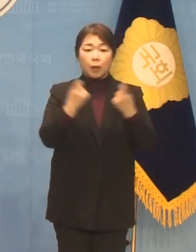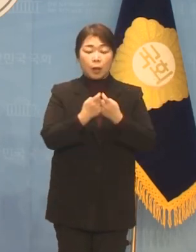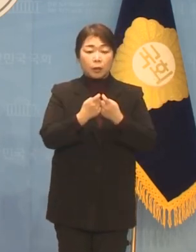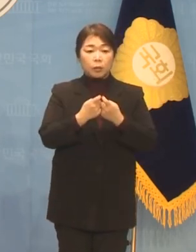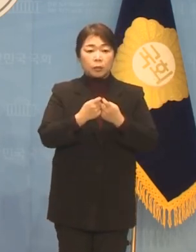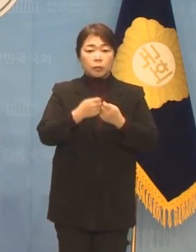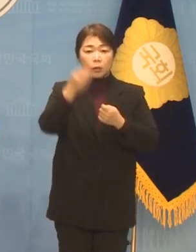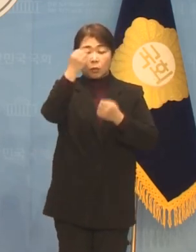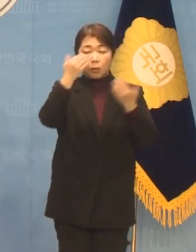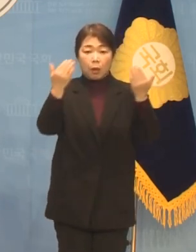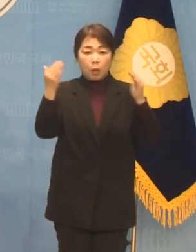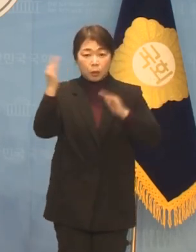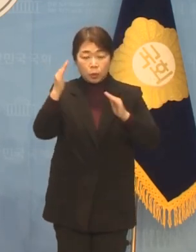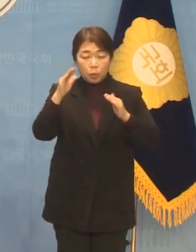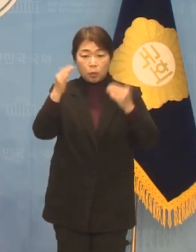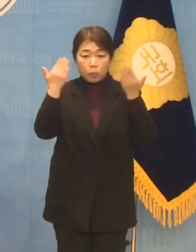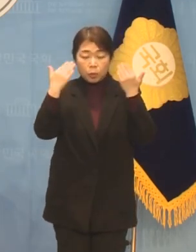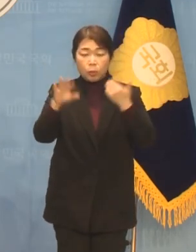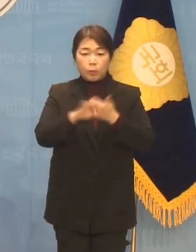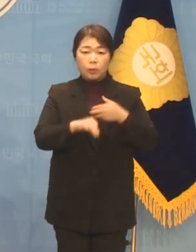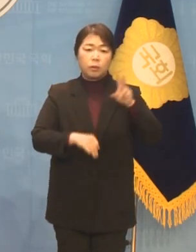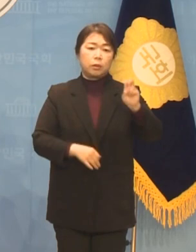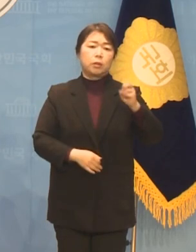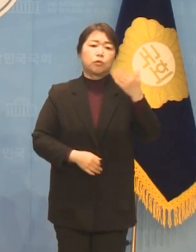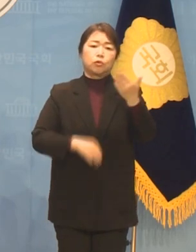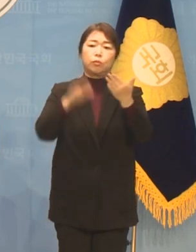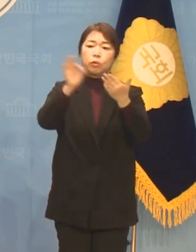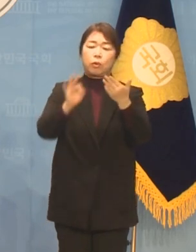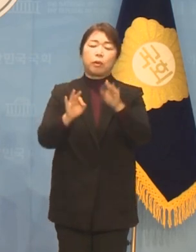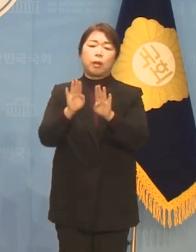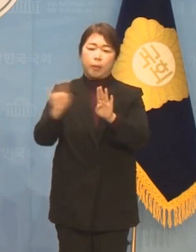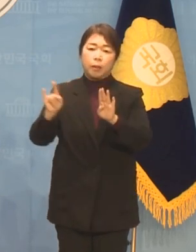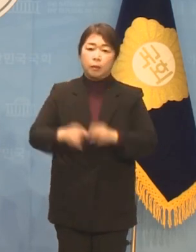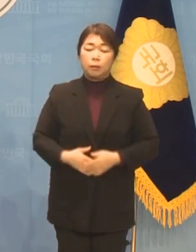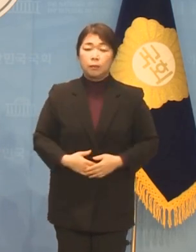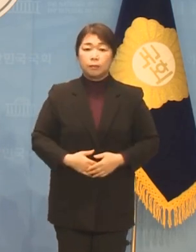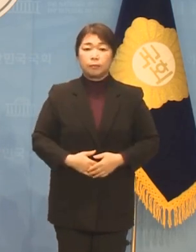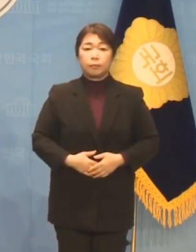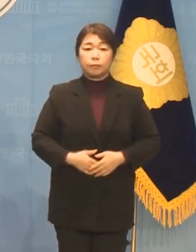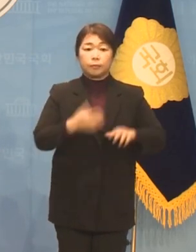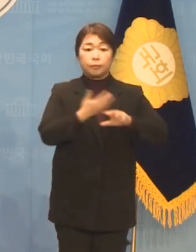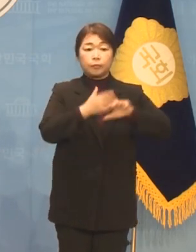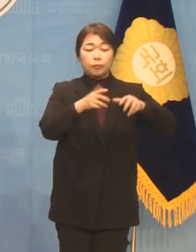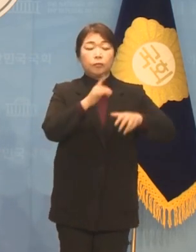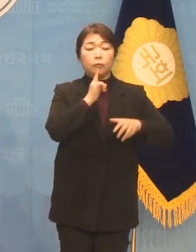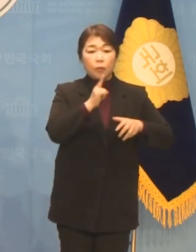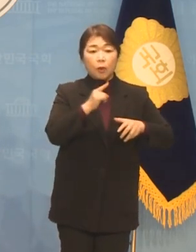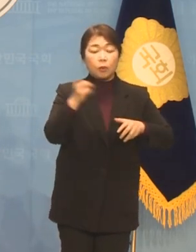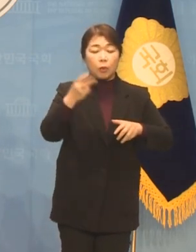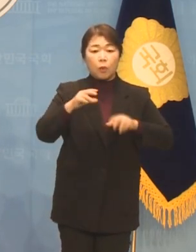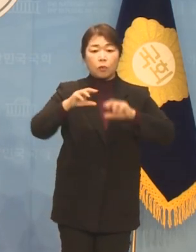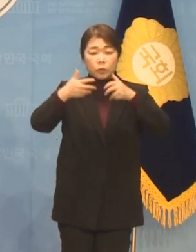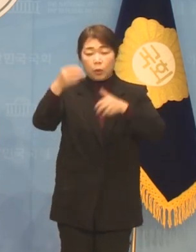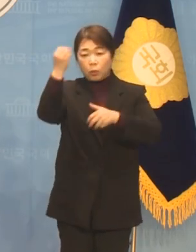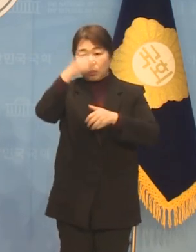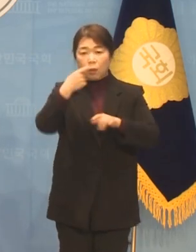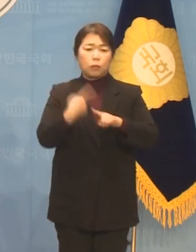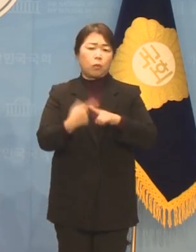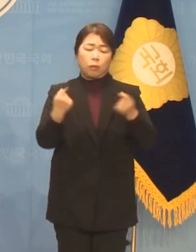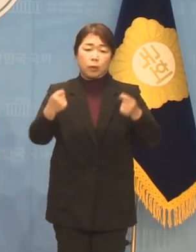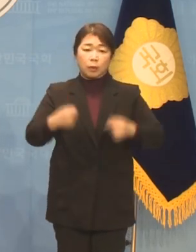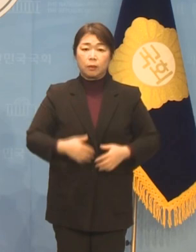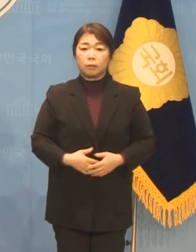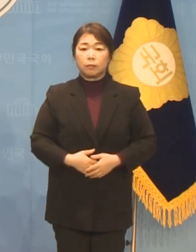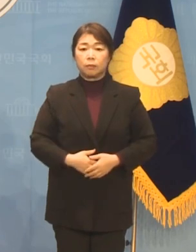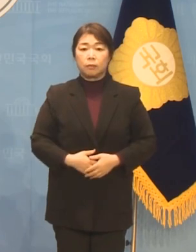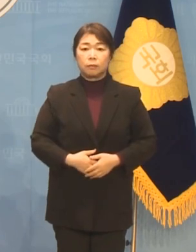경우는 29%로 4배에 달했습니다. 외고, 국제고라고 다를 것 없습니다. 굳이